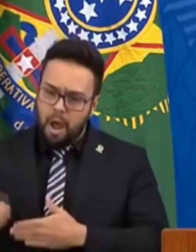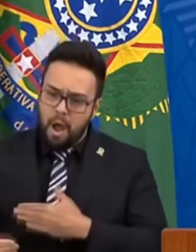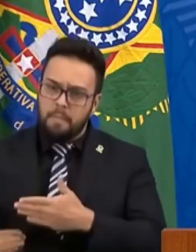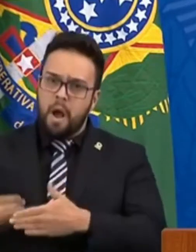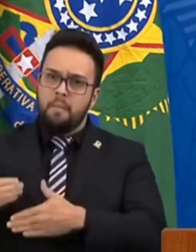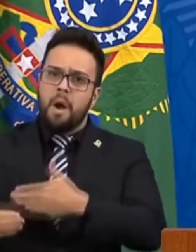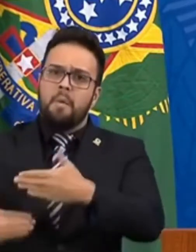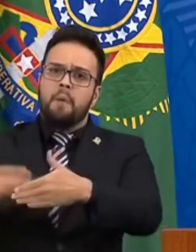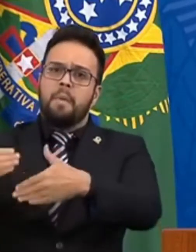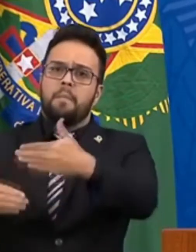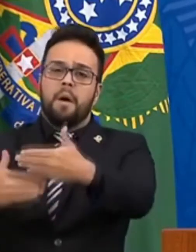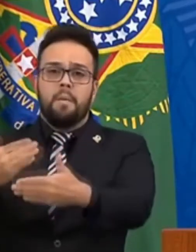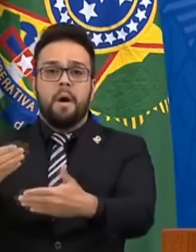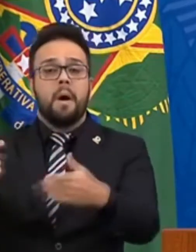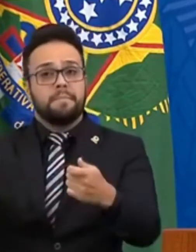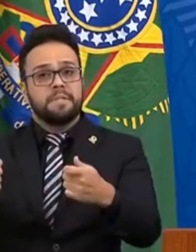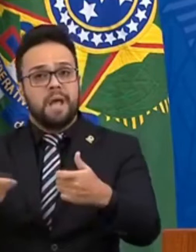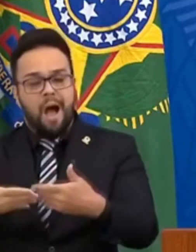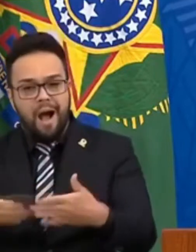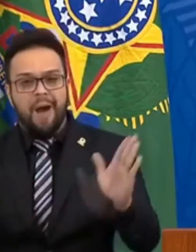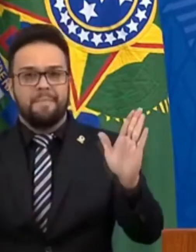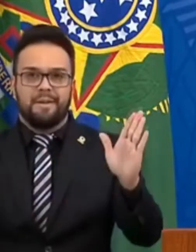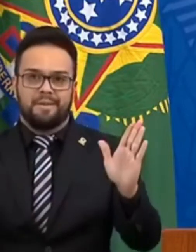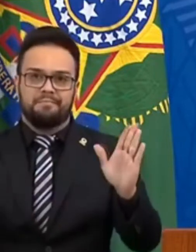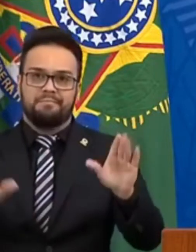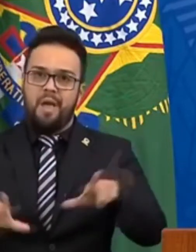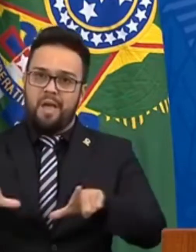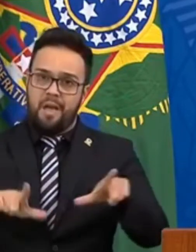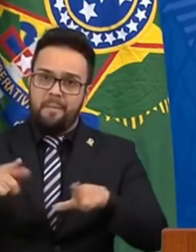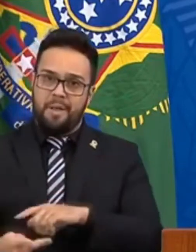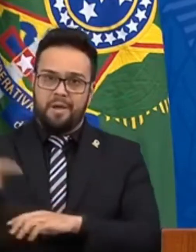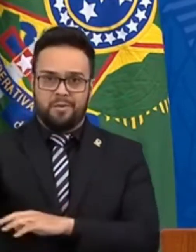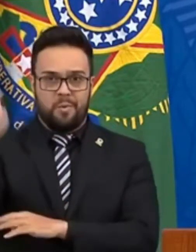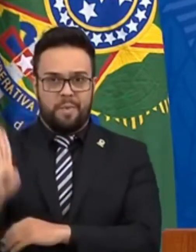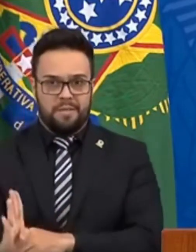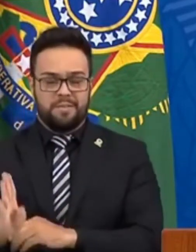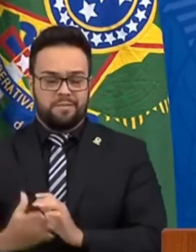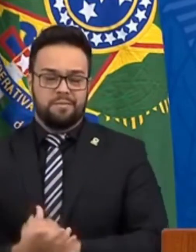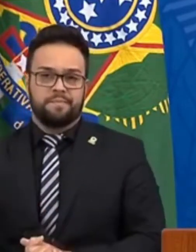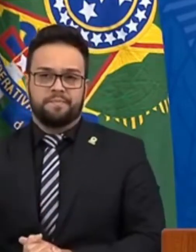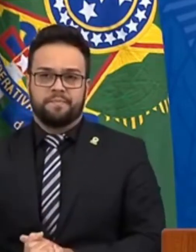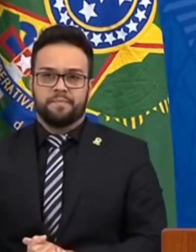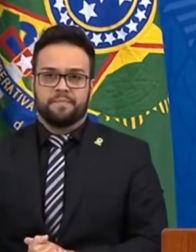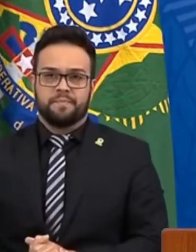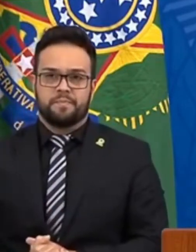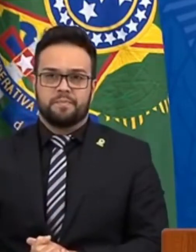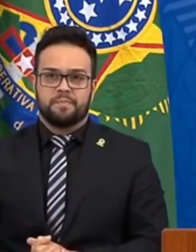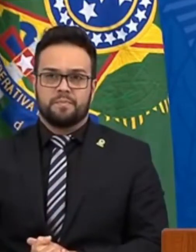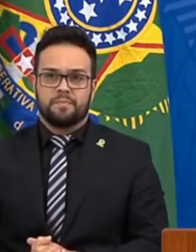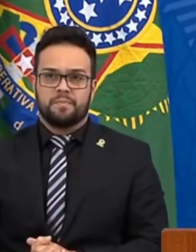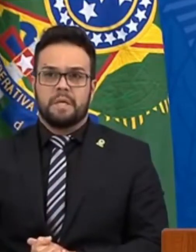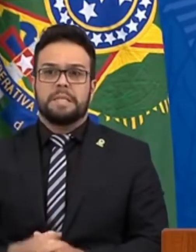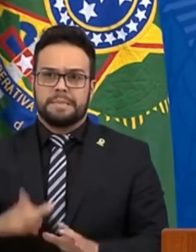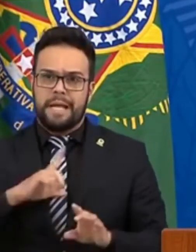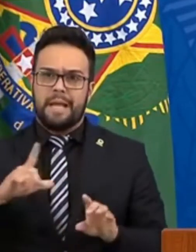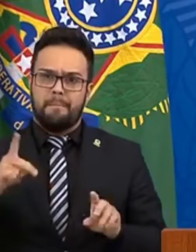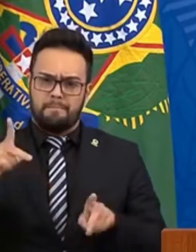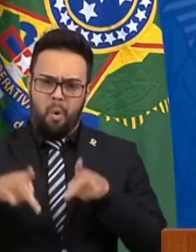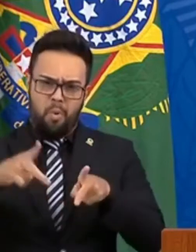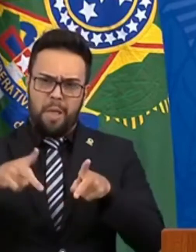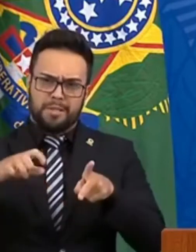e nós temos que abrir o emprego no brasil a peça grande massa de humildes